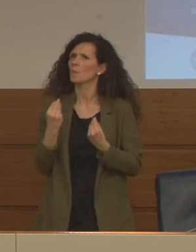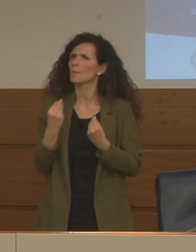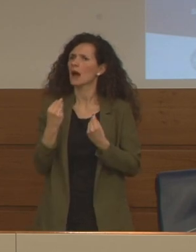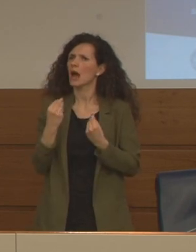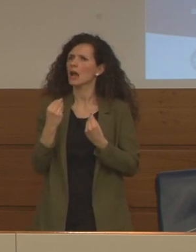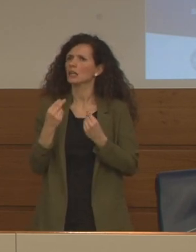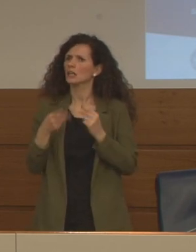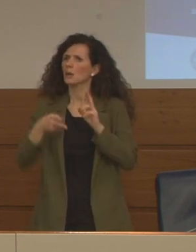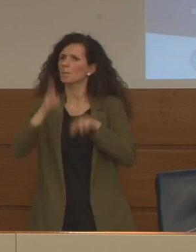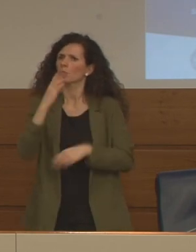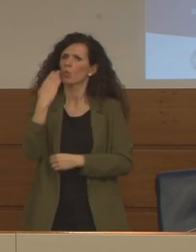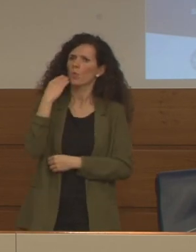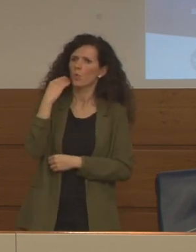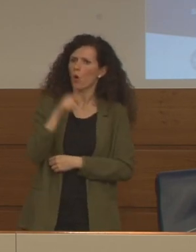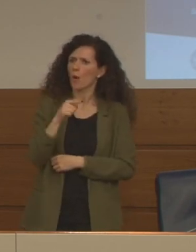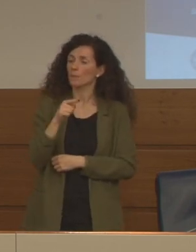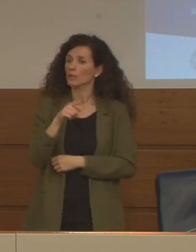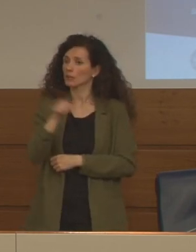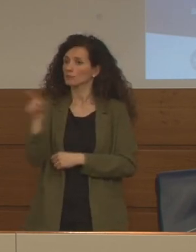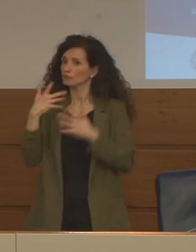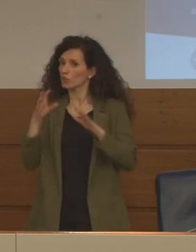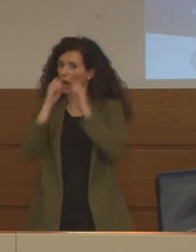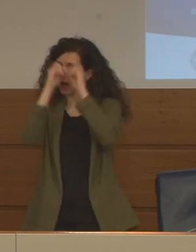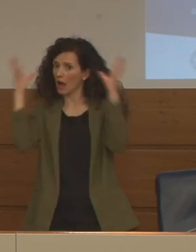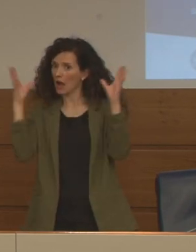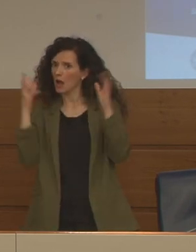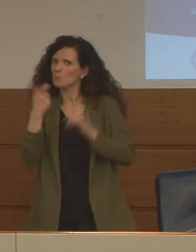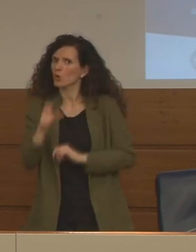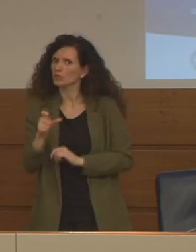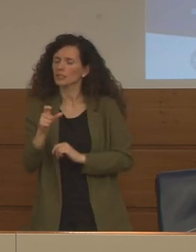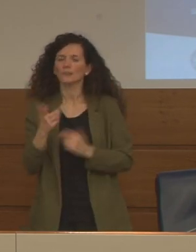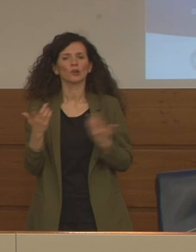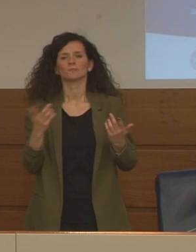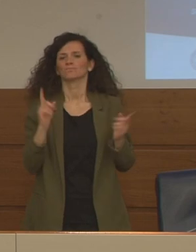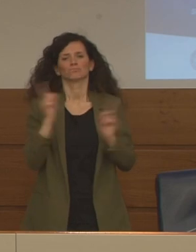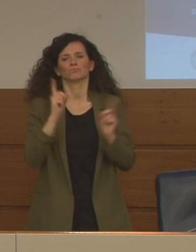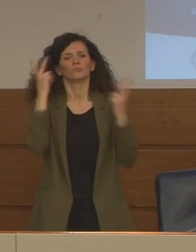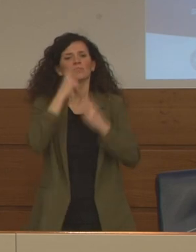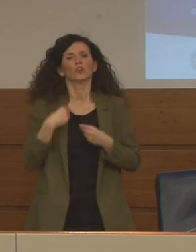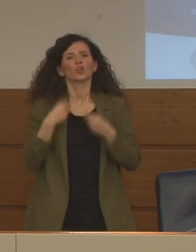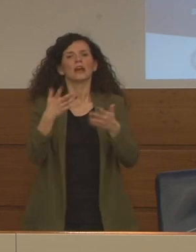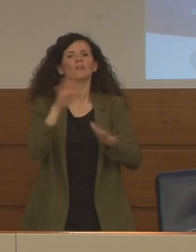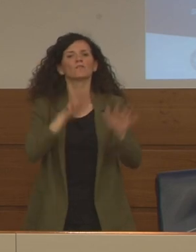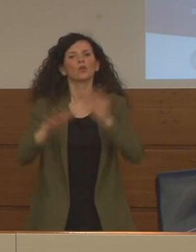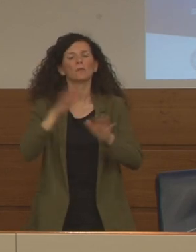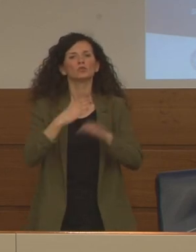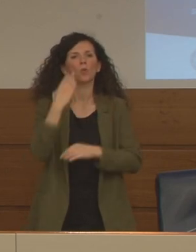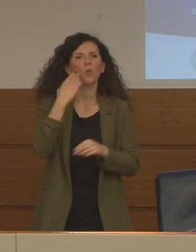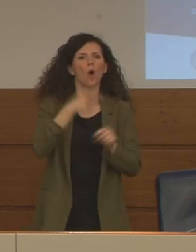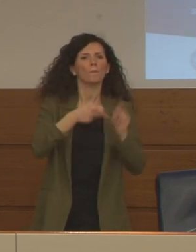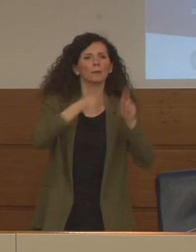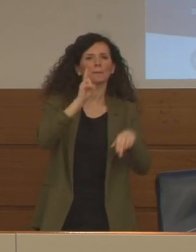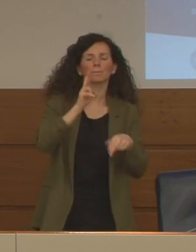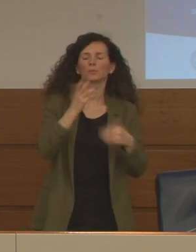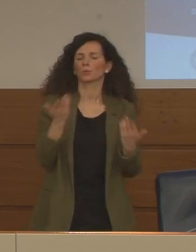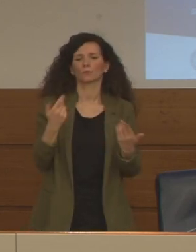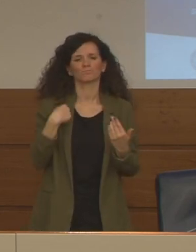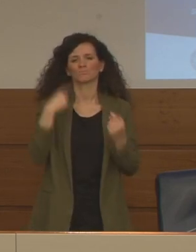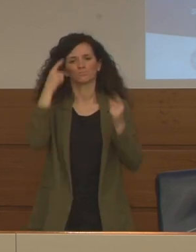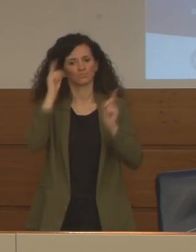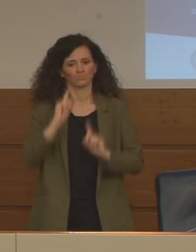fatto qualche ipotesi no al momento non siamo in grado di dare questo tipo di risposta è una